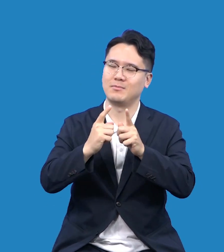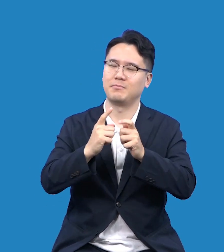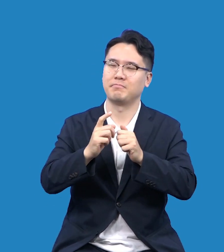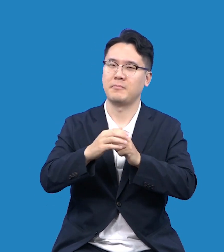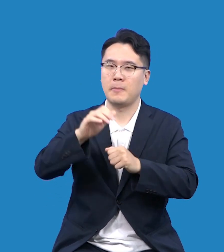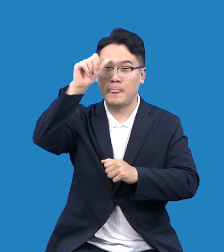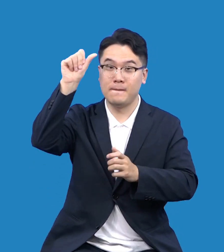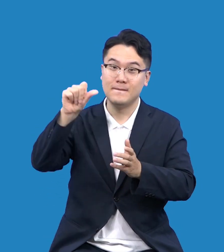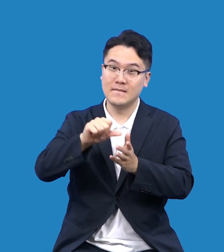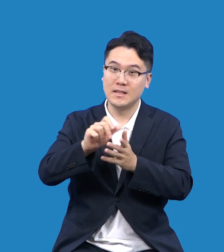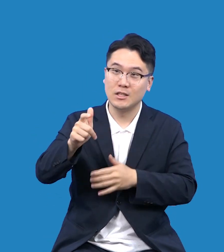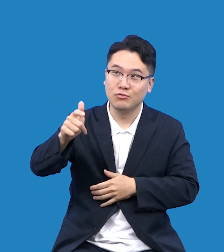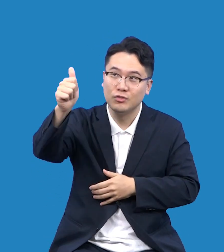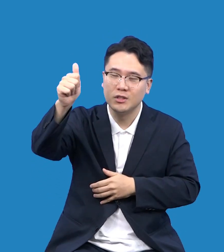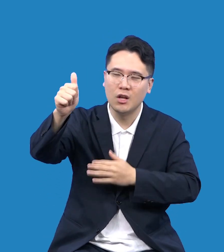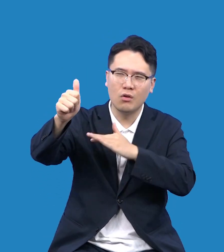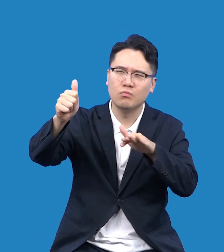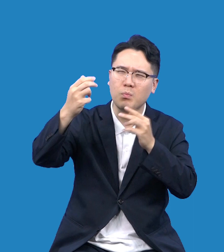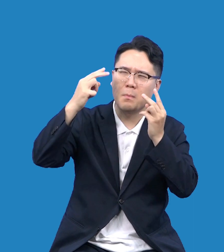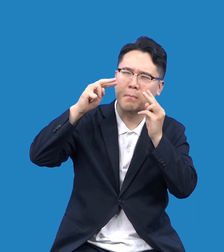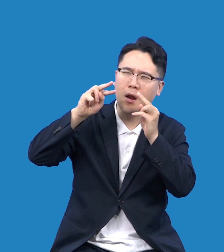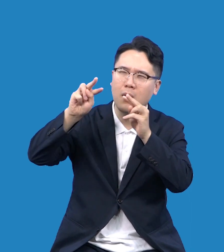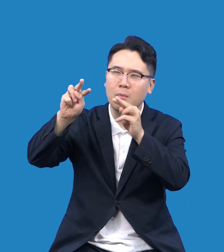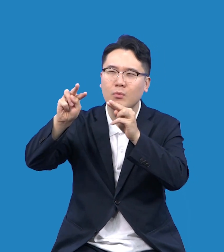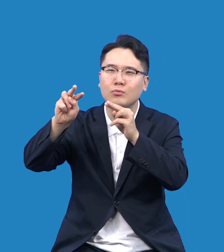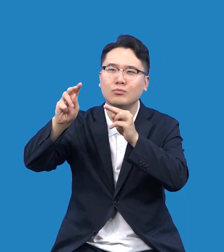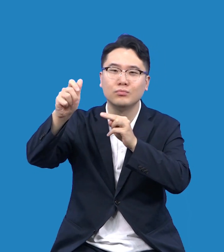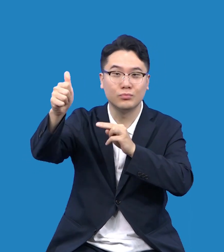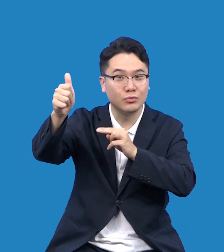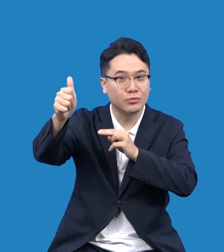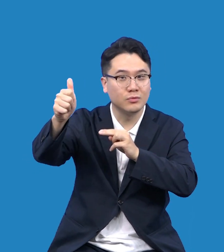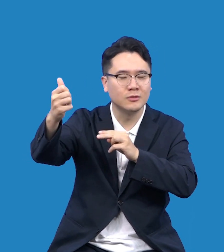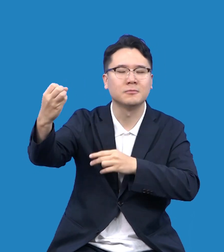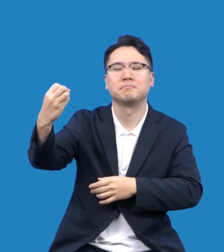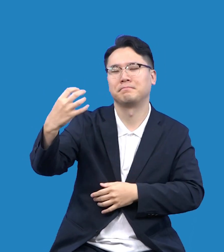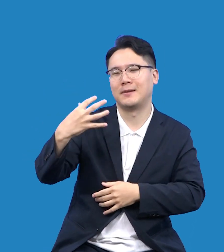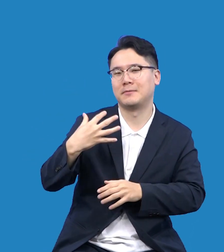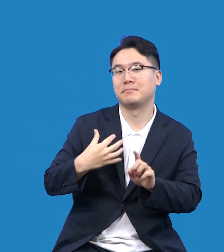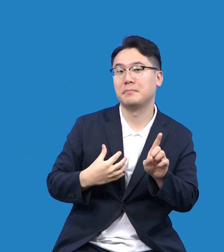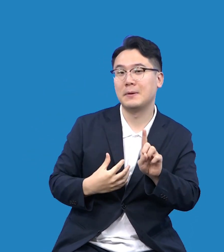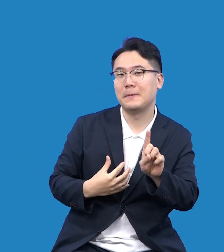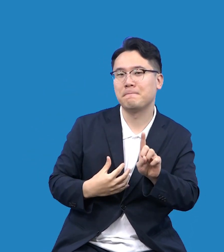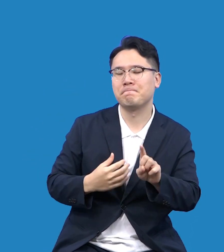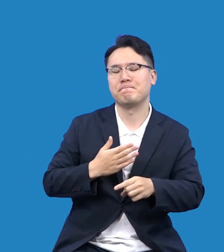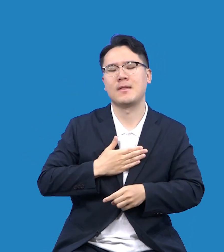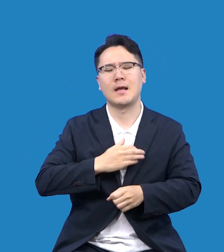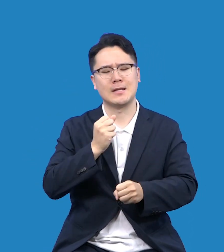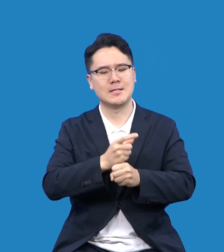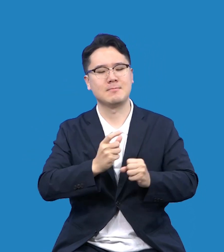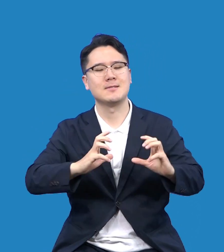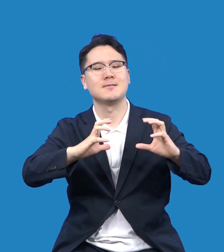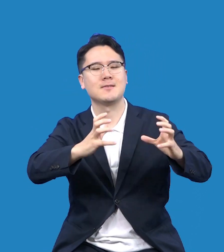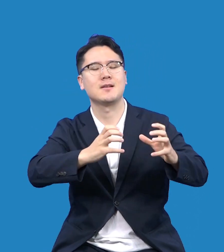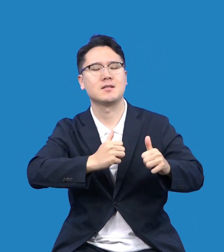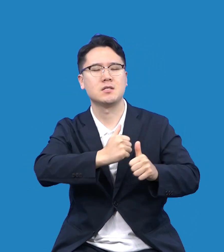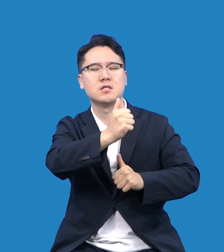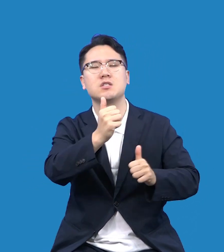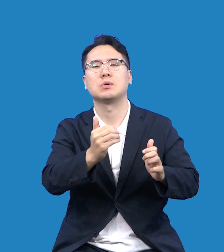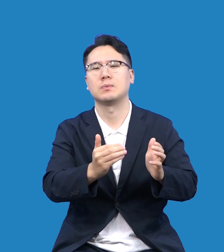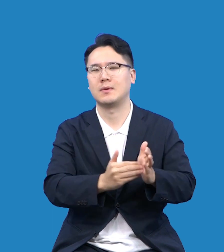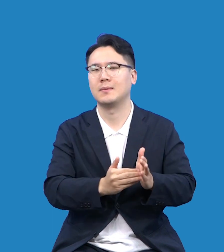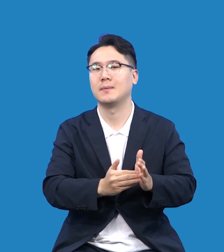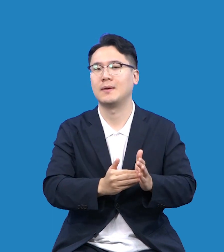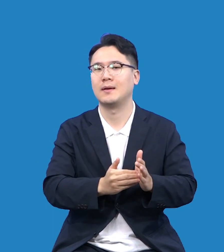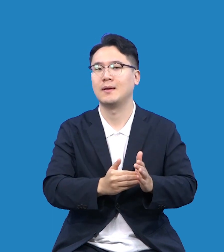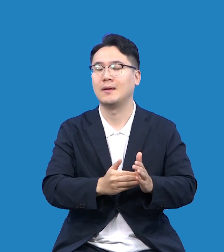우리가 바라보고 살아가는 그분이 말씀하십니다. 내가 세상을 이겼노라고. 따라서